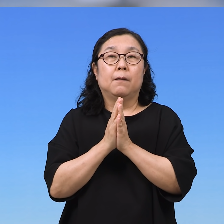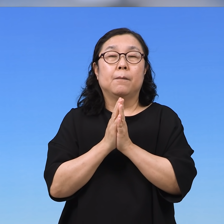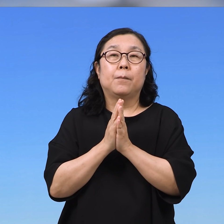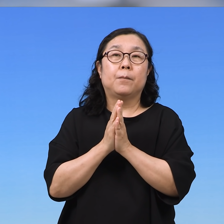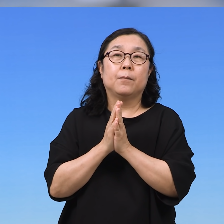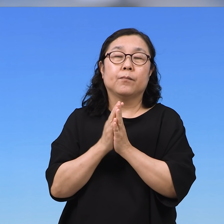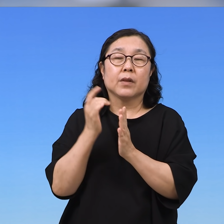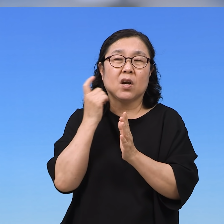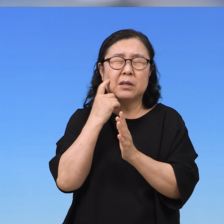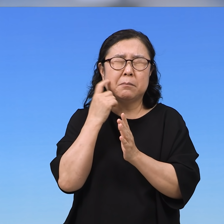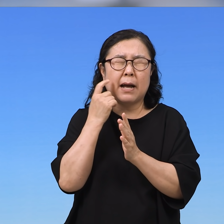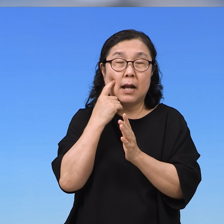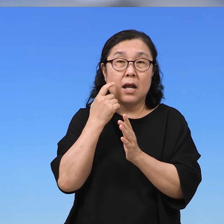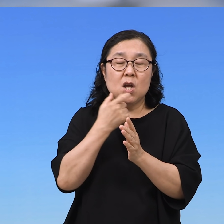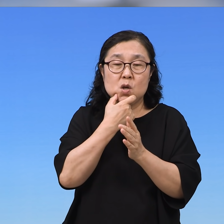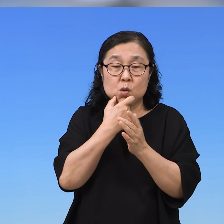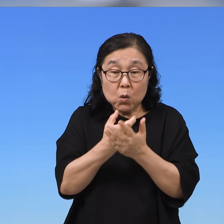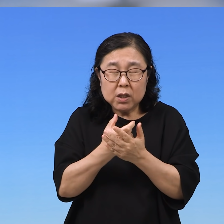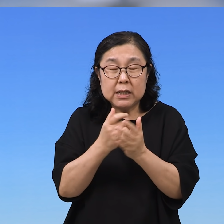거의 똑같아요.